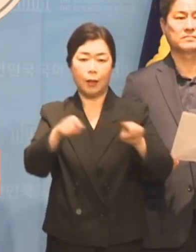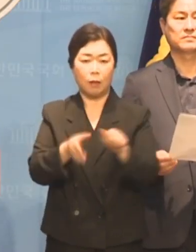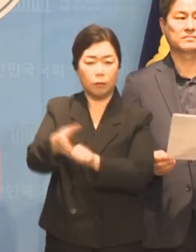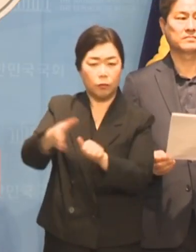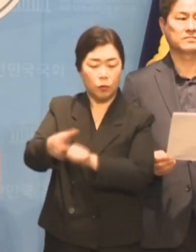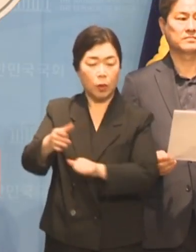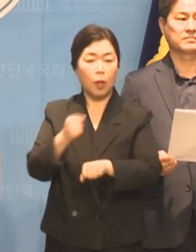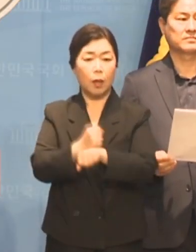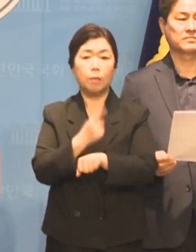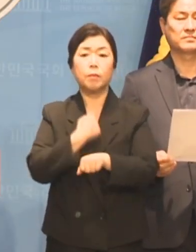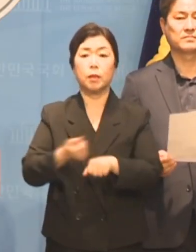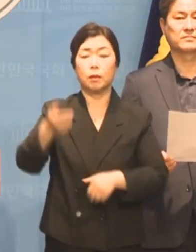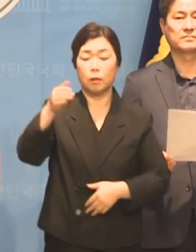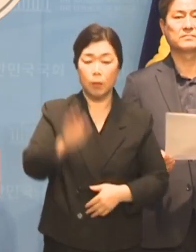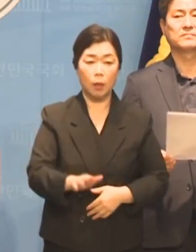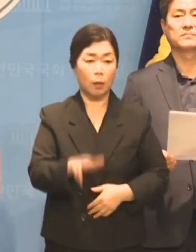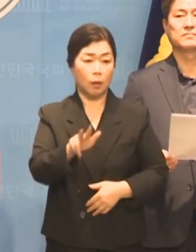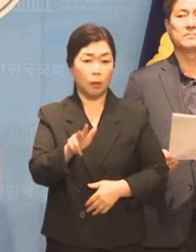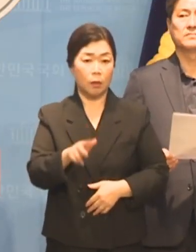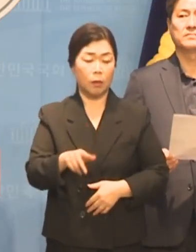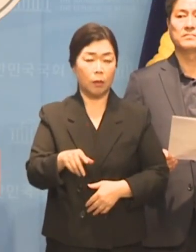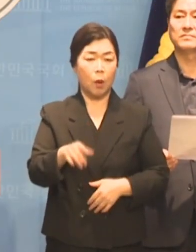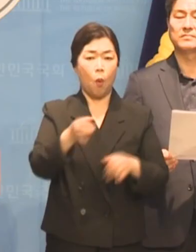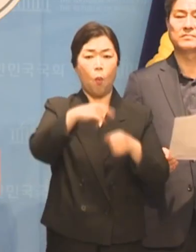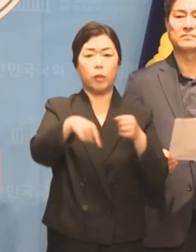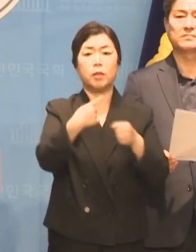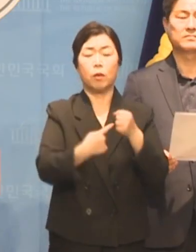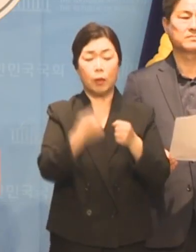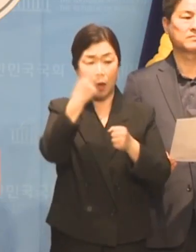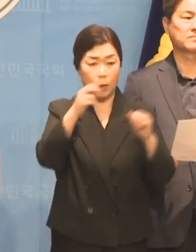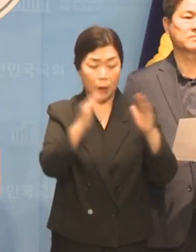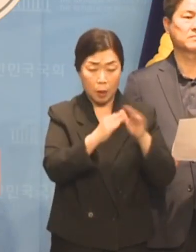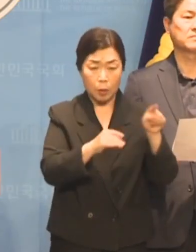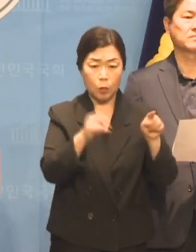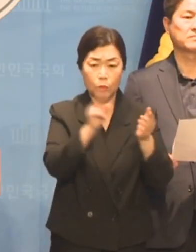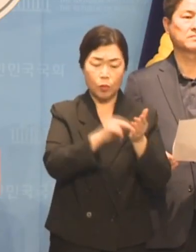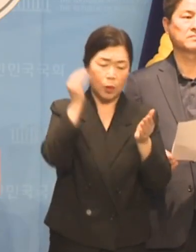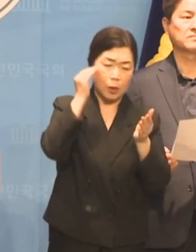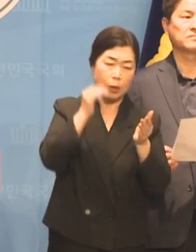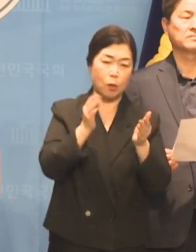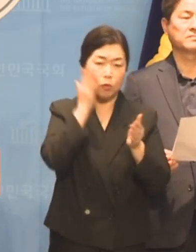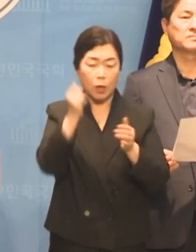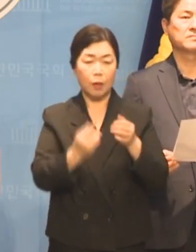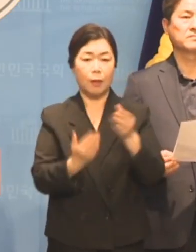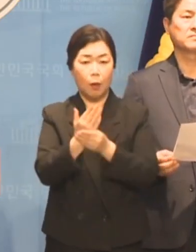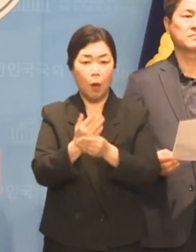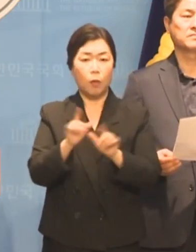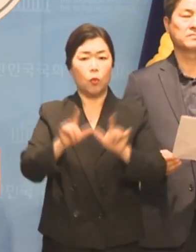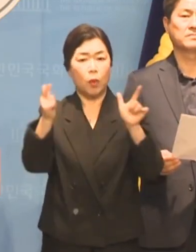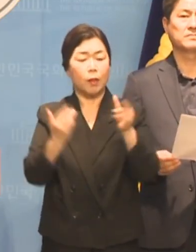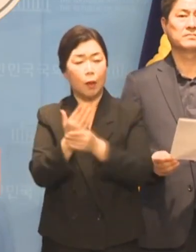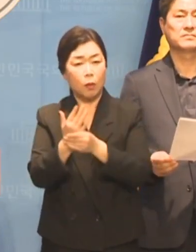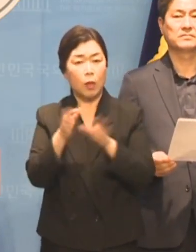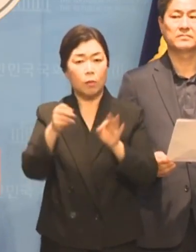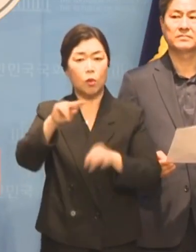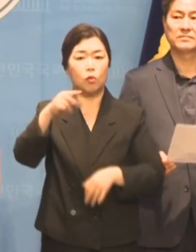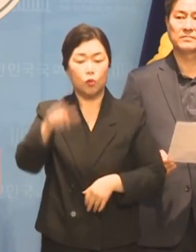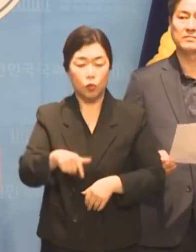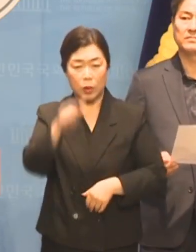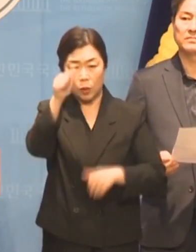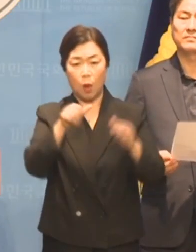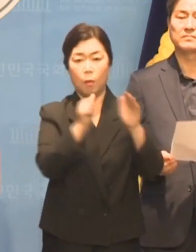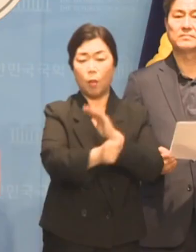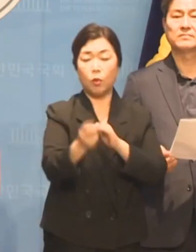그들이 정치 탄압을 위해 만든 월성원전 감사방해 사건, 울산 사건, 동해 사건, 김정숙 여사 인도 방문